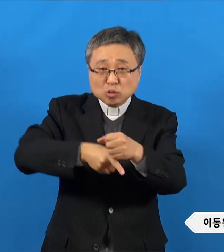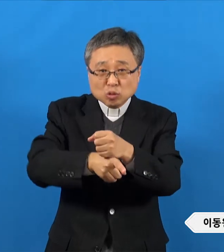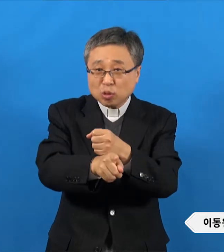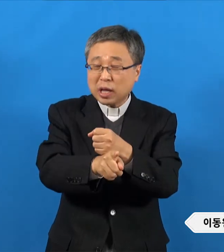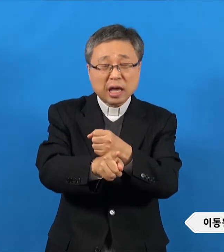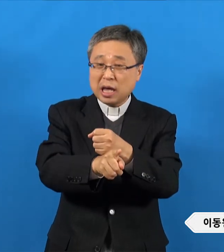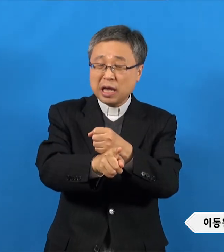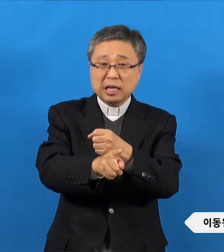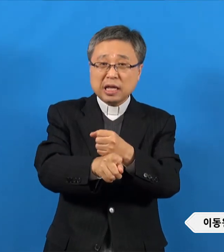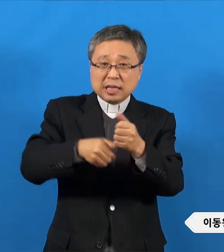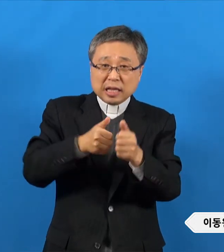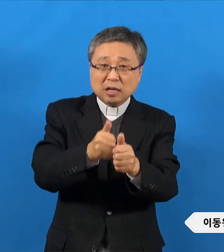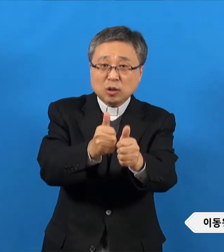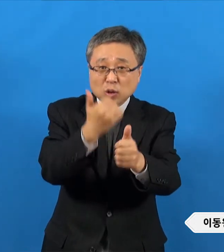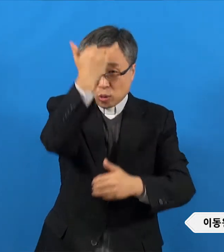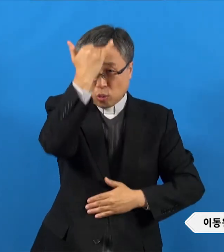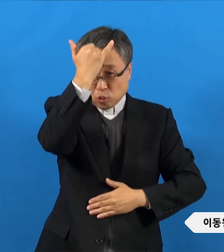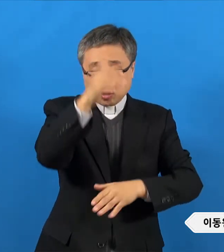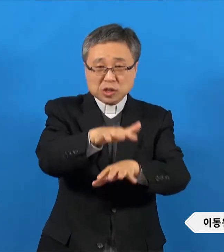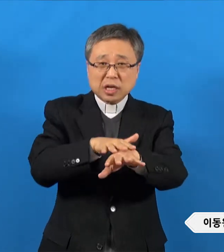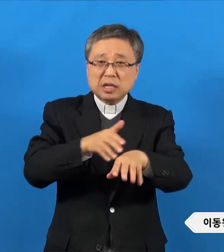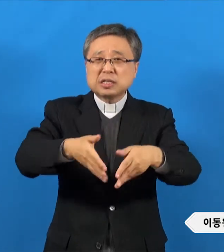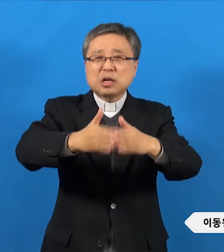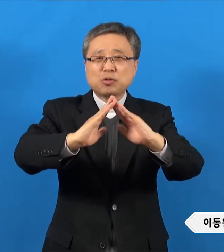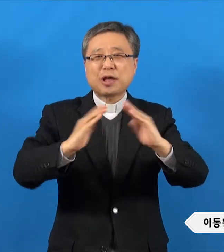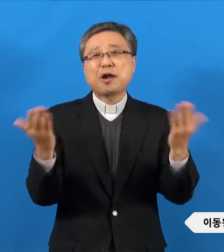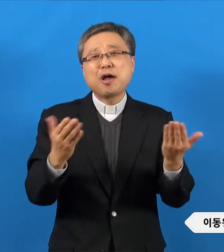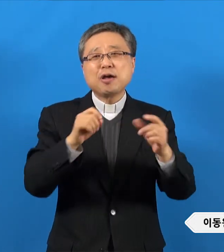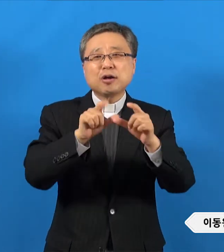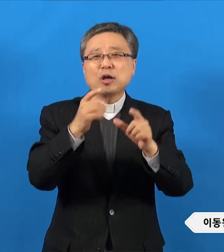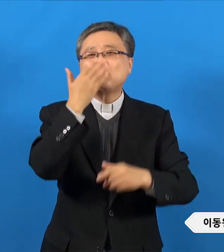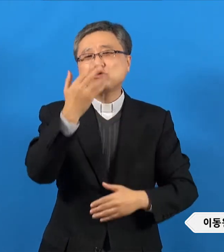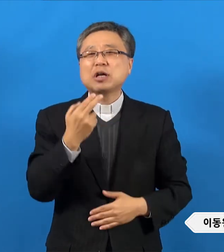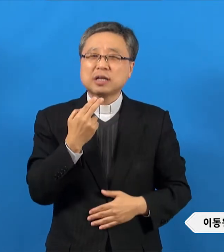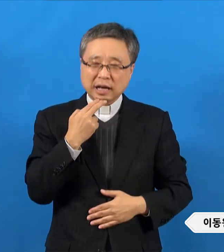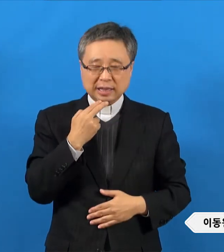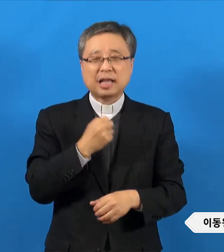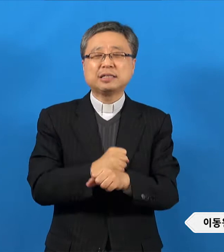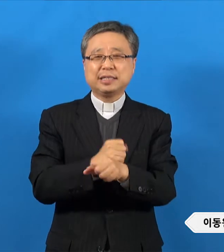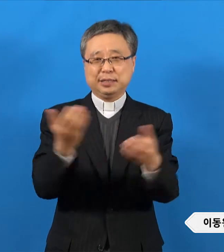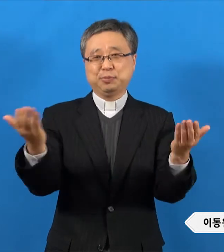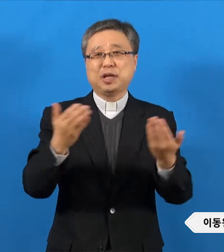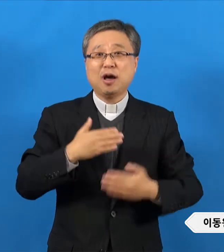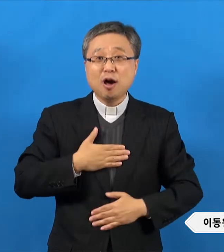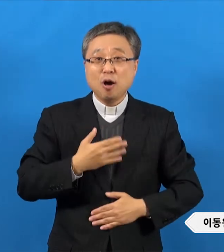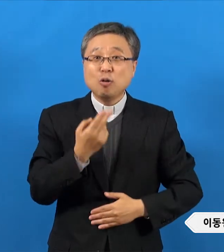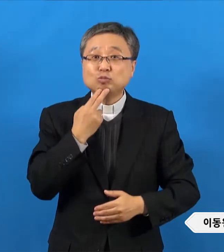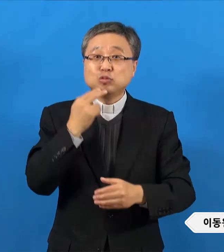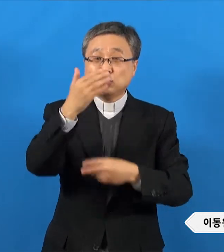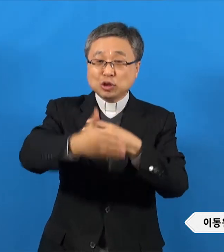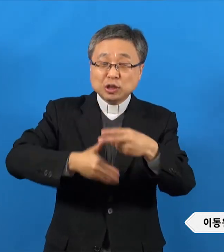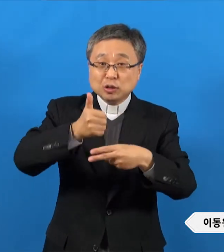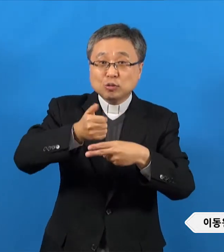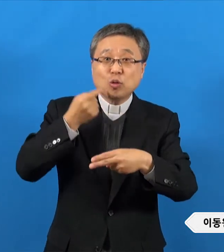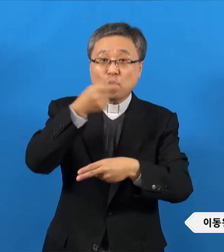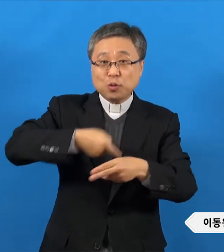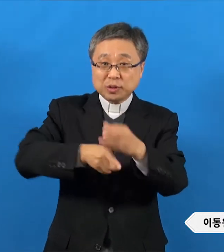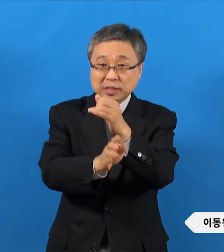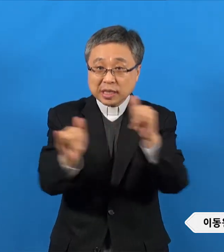윤리체계, 도덕체계를 세운다는 것이 거의 불가능하다는 것입니다. 무신론자들도 살려면 사회 속에